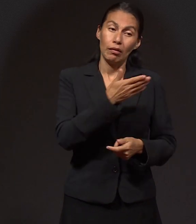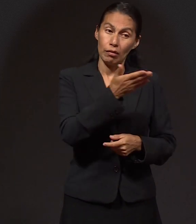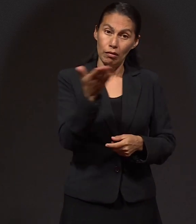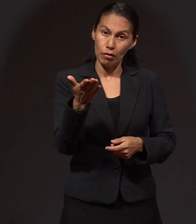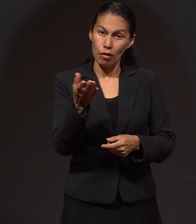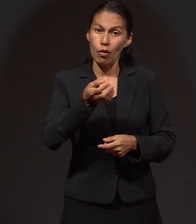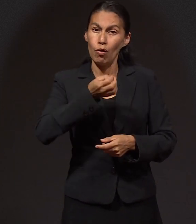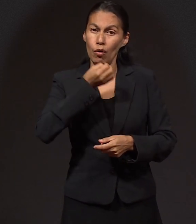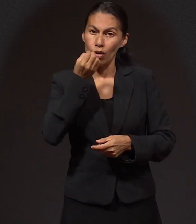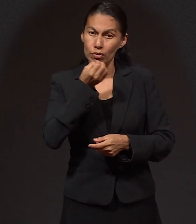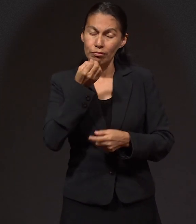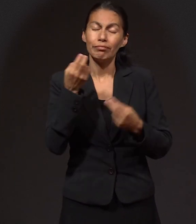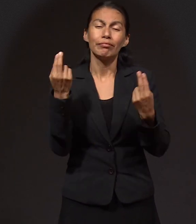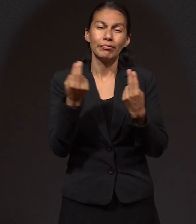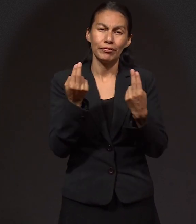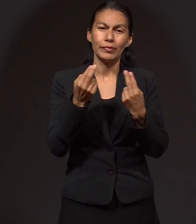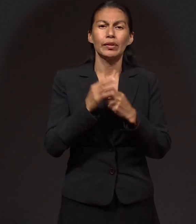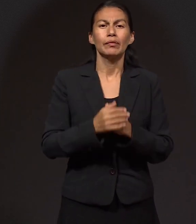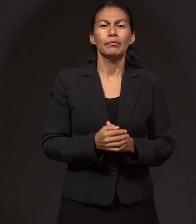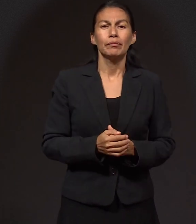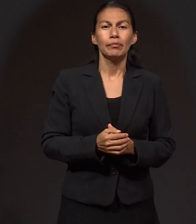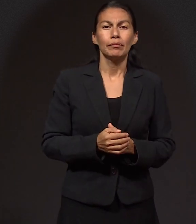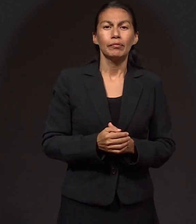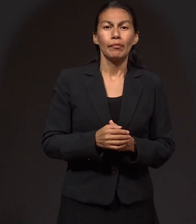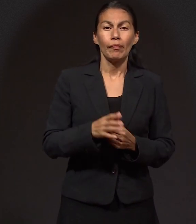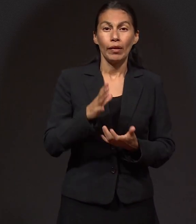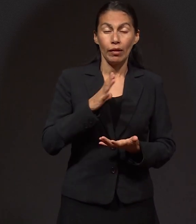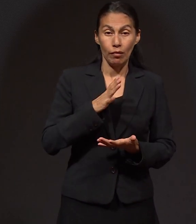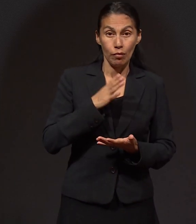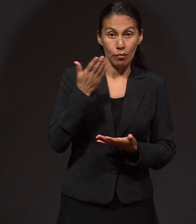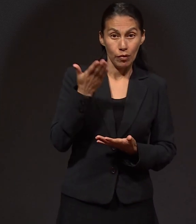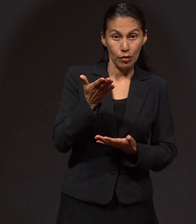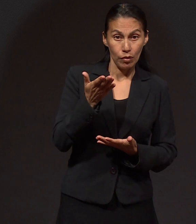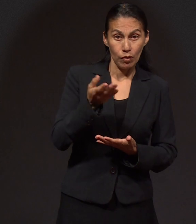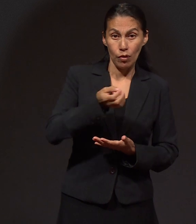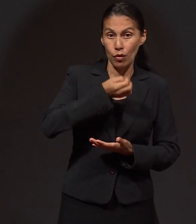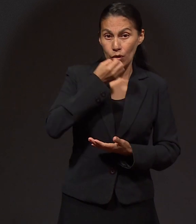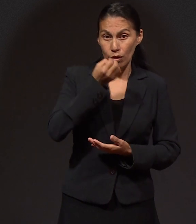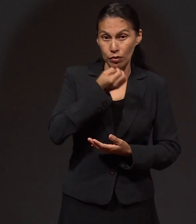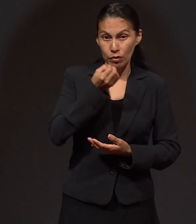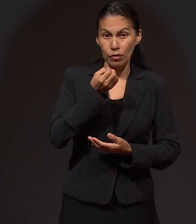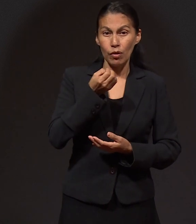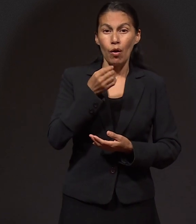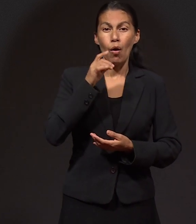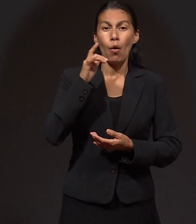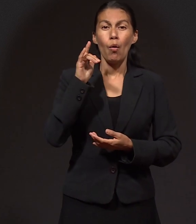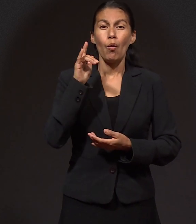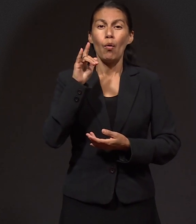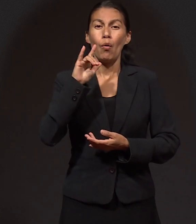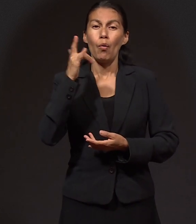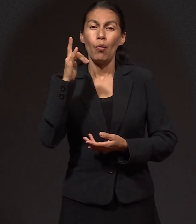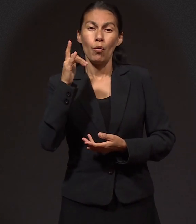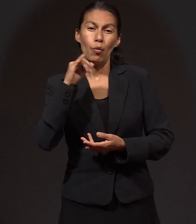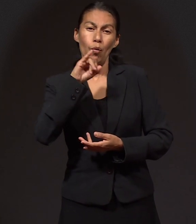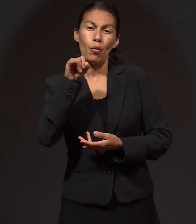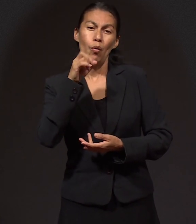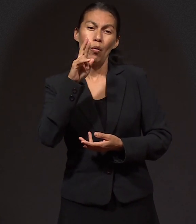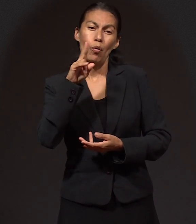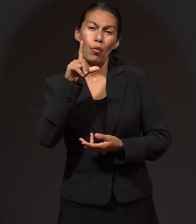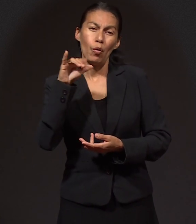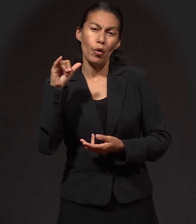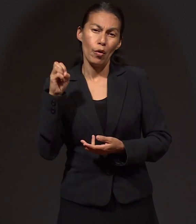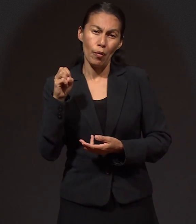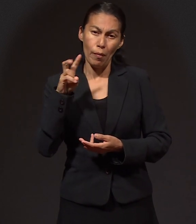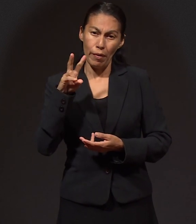Nos ha llegado el pedido de oración por Julio Vera y familia Ramírez